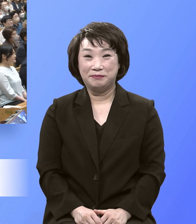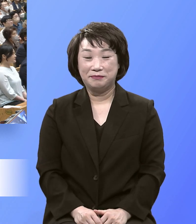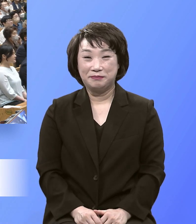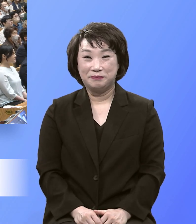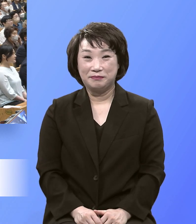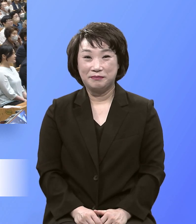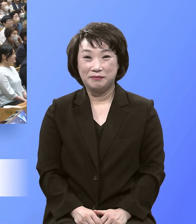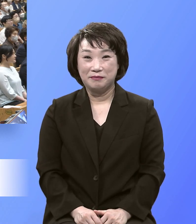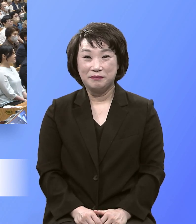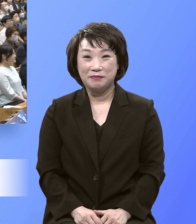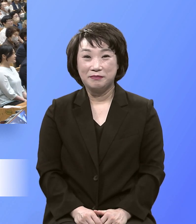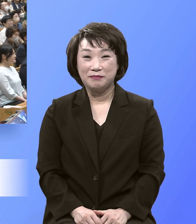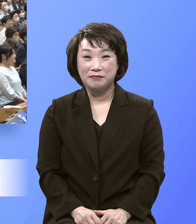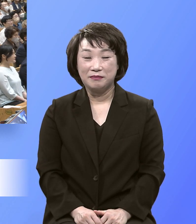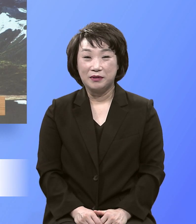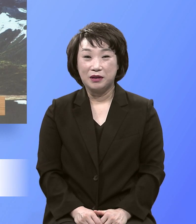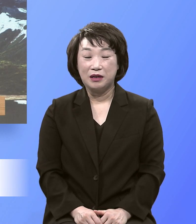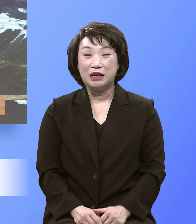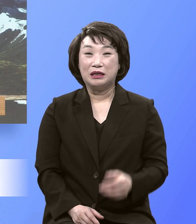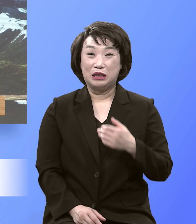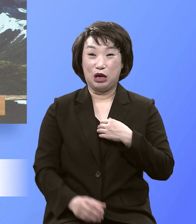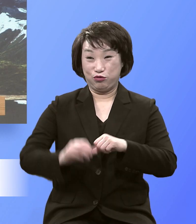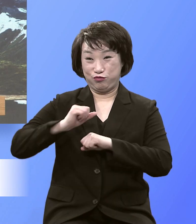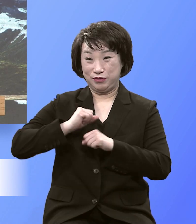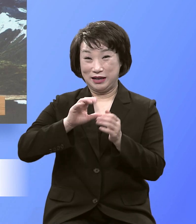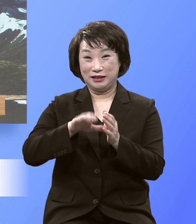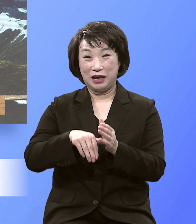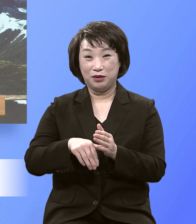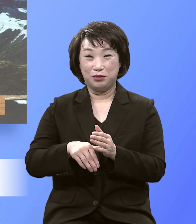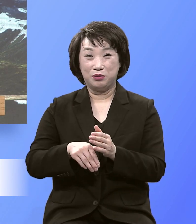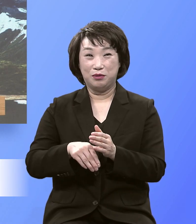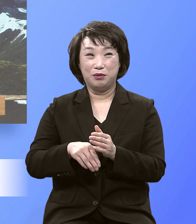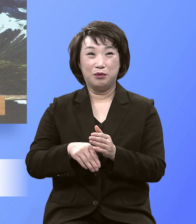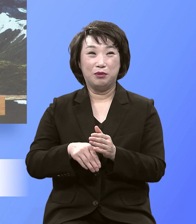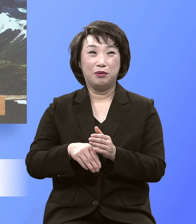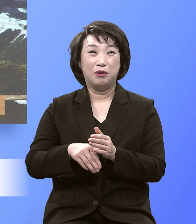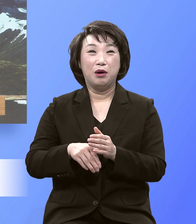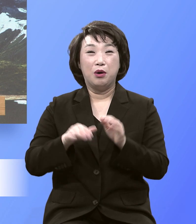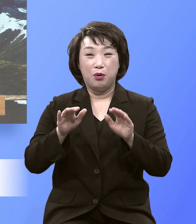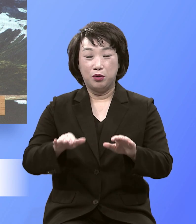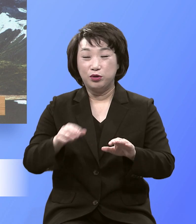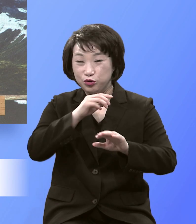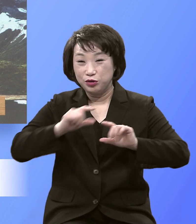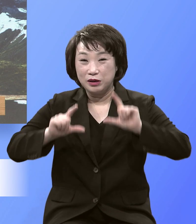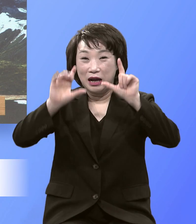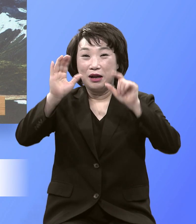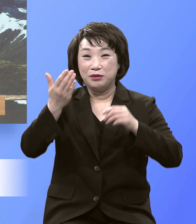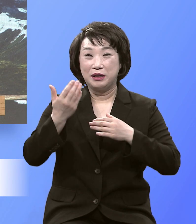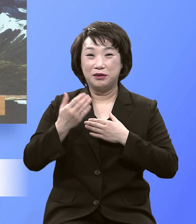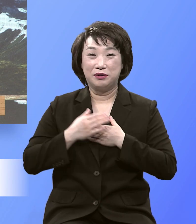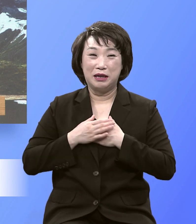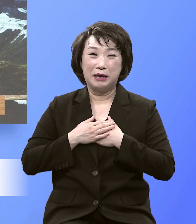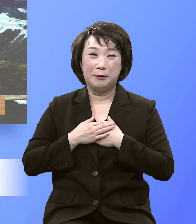축원합니다. 예, 군대 생활할 때도 예, 오늘이 주일날입니다.